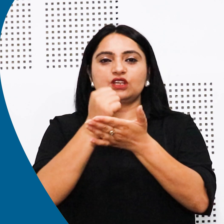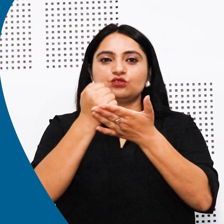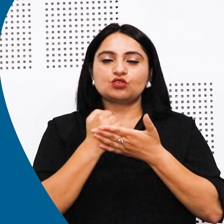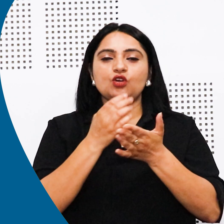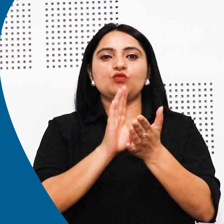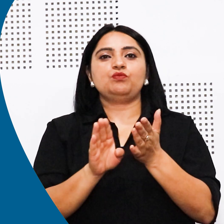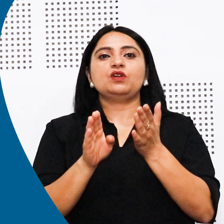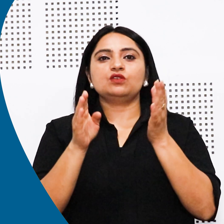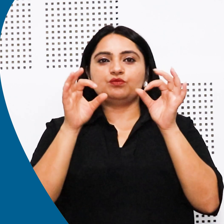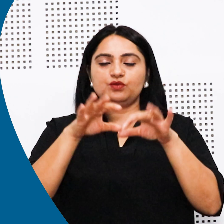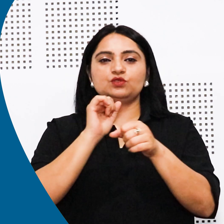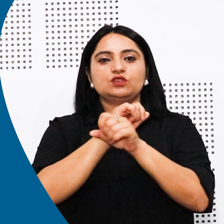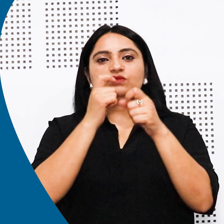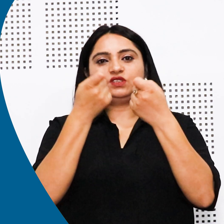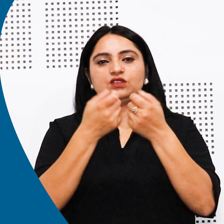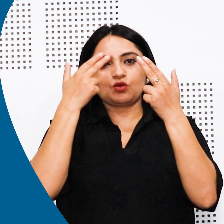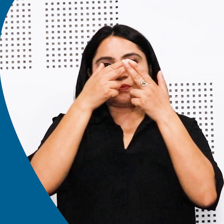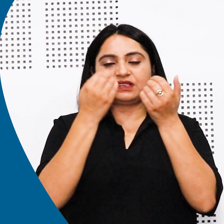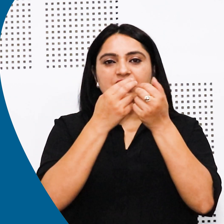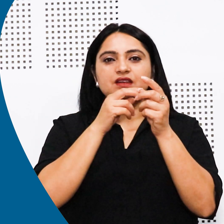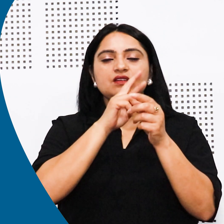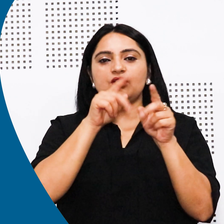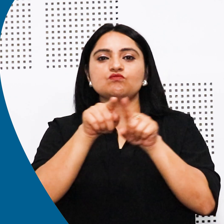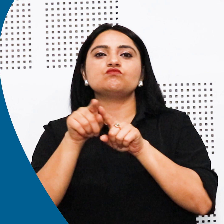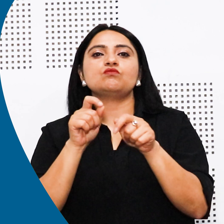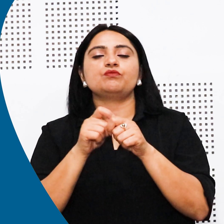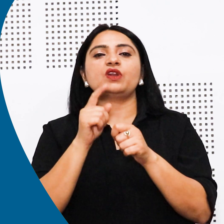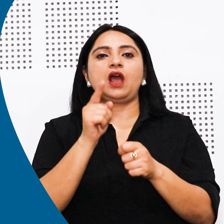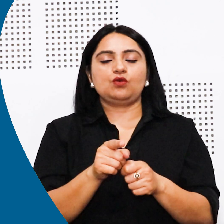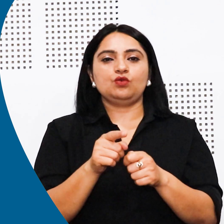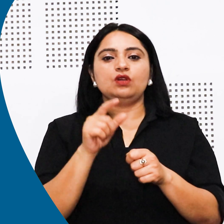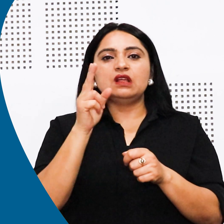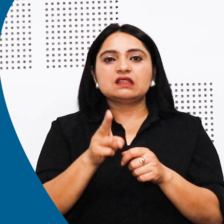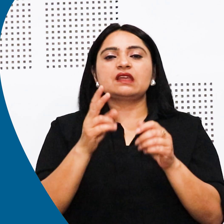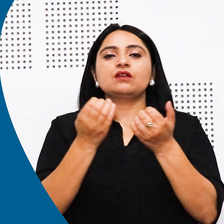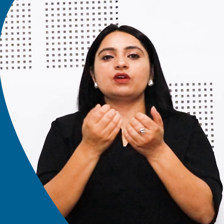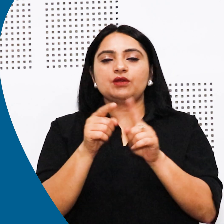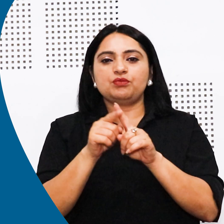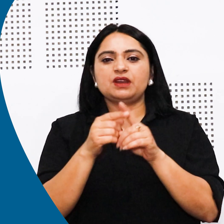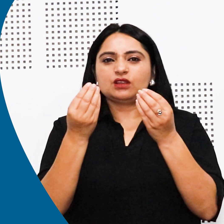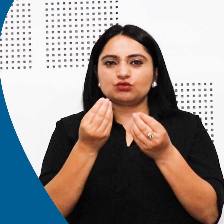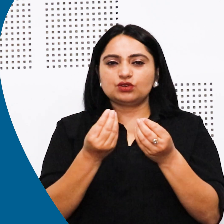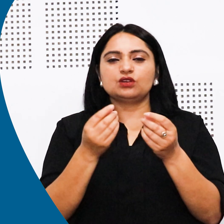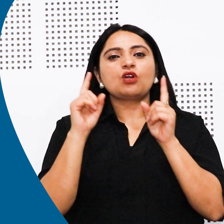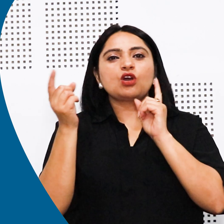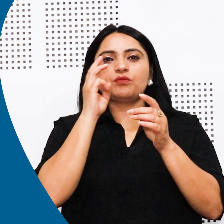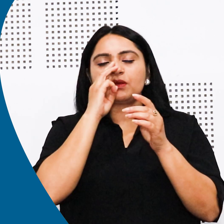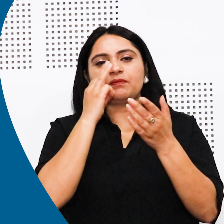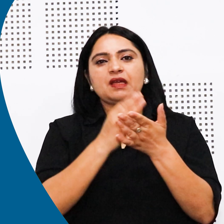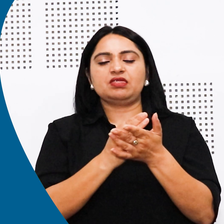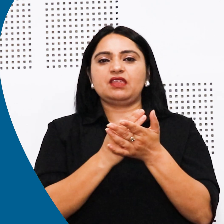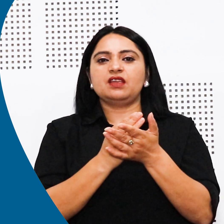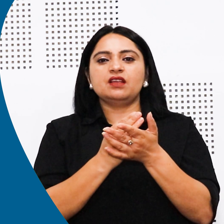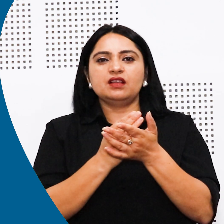क्षेत्रको पहिचान र नक्साङ्कन गरेको हो। केही समुदायमा विपद जोखिम क्षेत्रको पहिचान र नक्साङ्कन गरिए पनि पुरै नगरपालिकामा भने गरिएको